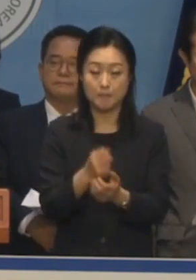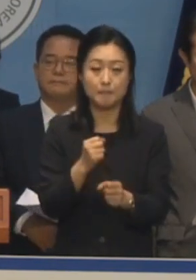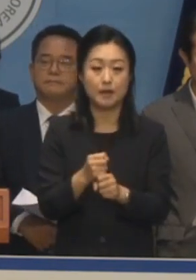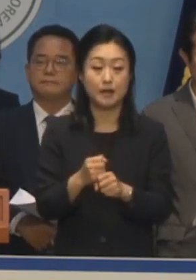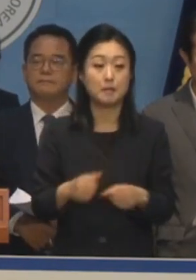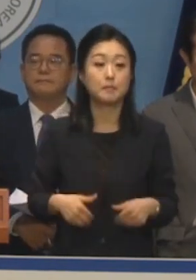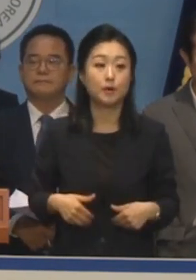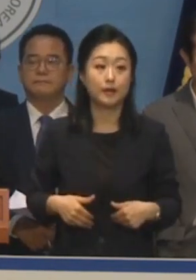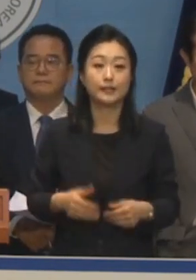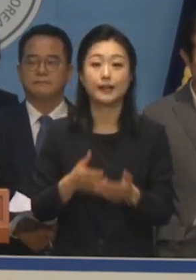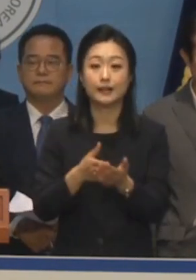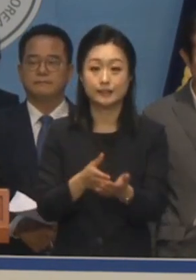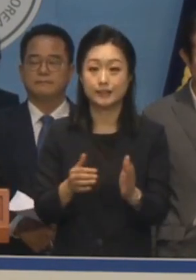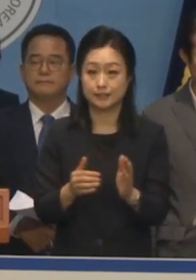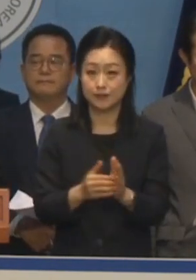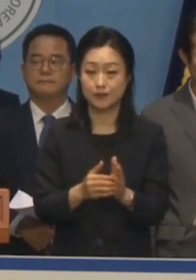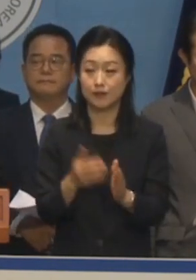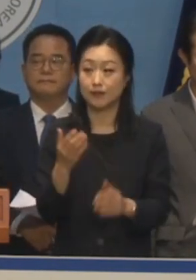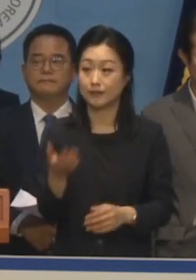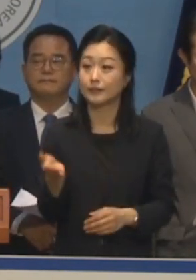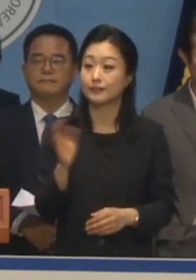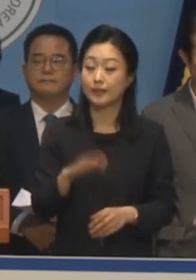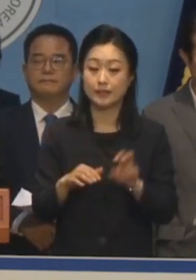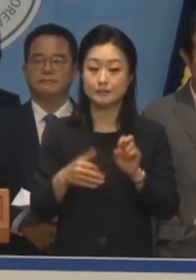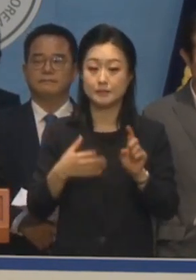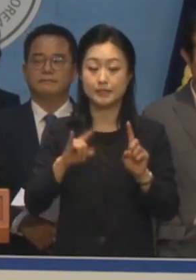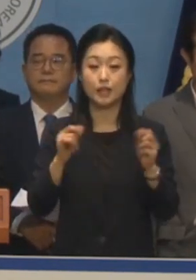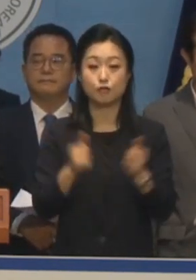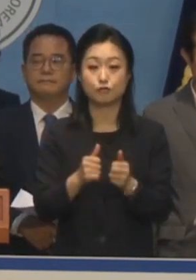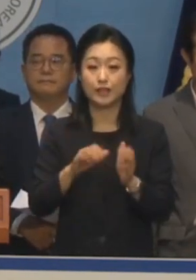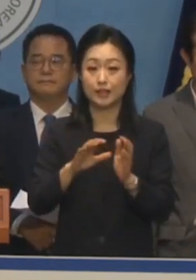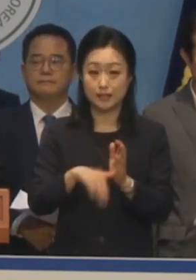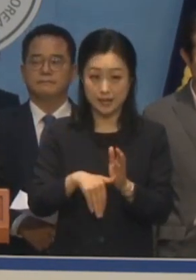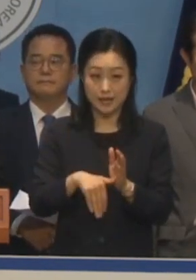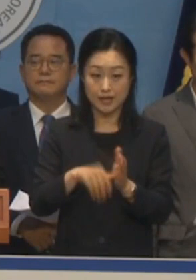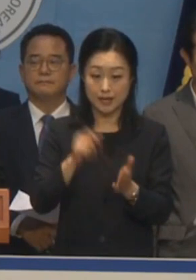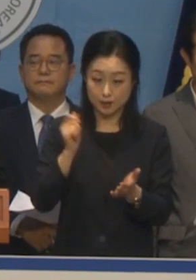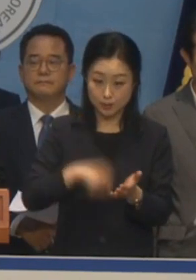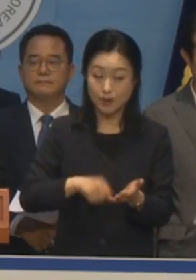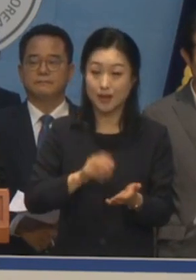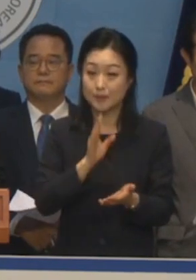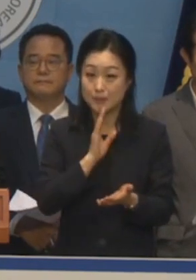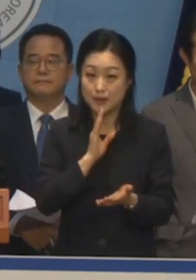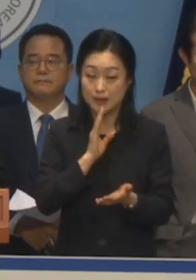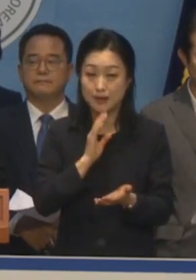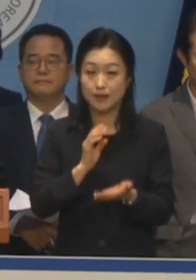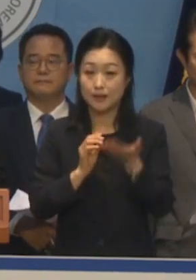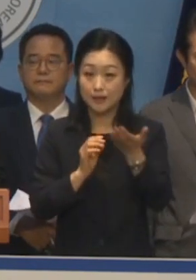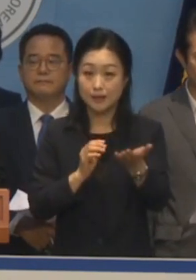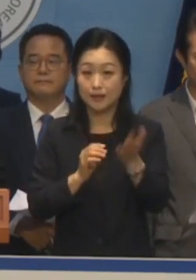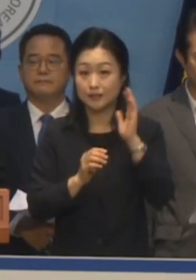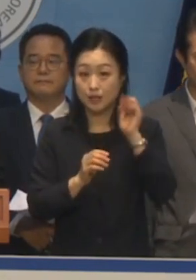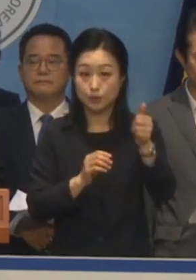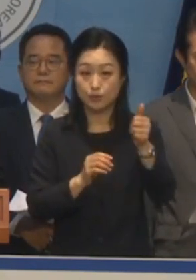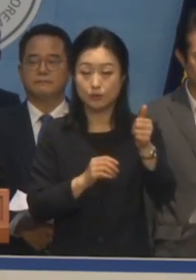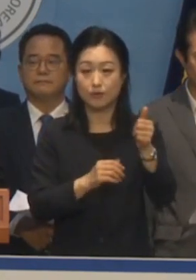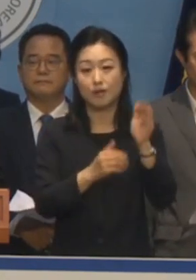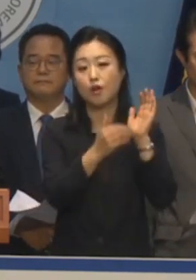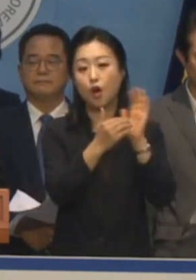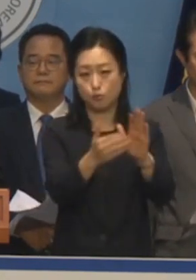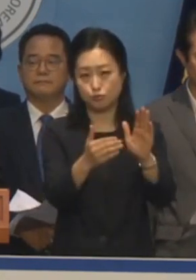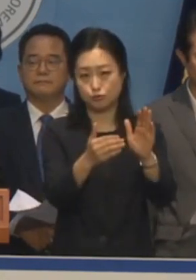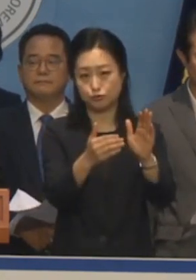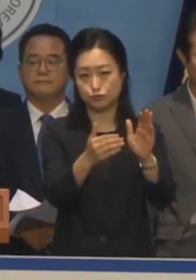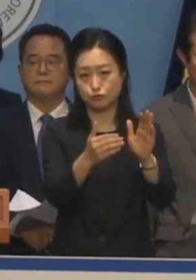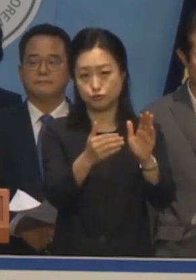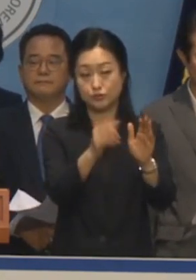입법화해야 된다고 주장을 해왔습니다. 그러나 21대 국회 때 간신히 통과됐었던 가맹점법은 대통령이 제2요구, 즉